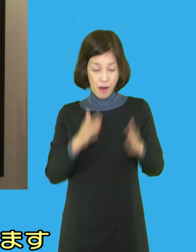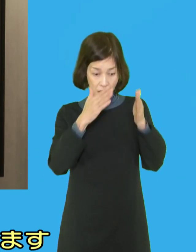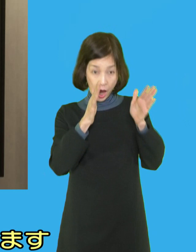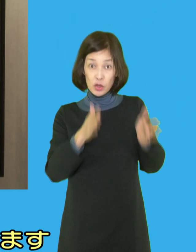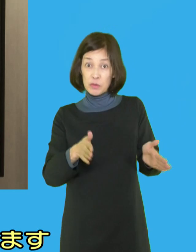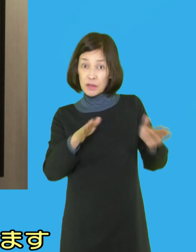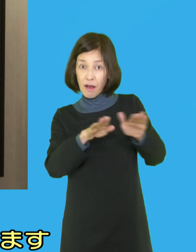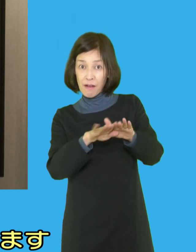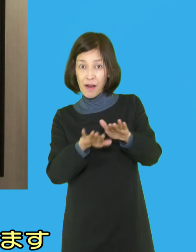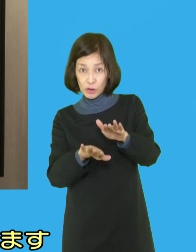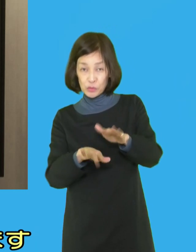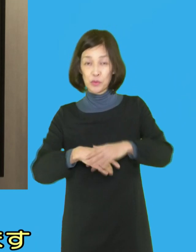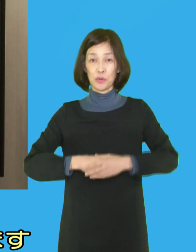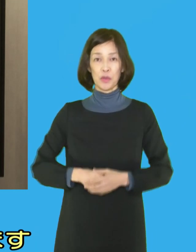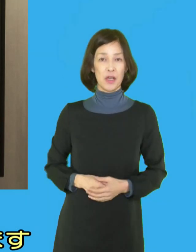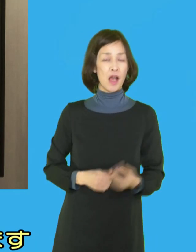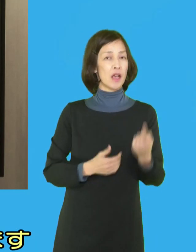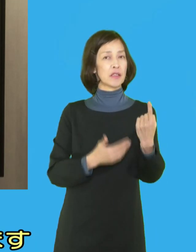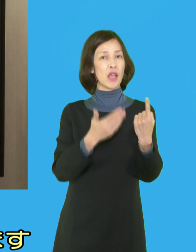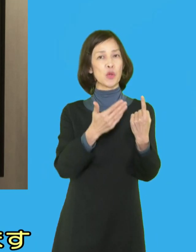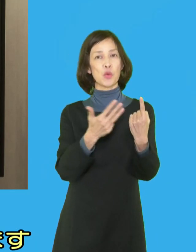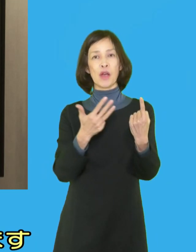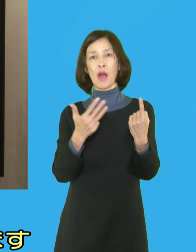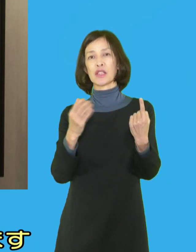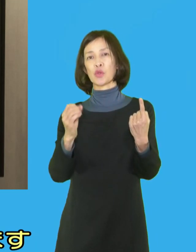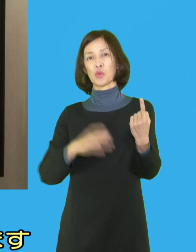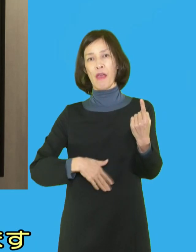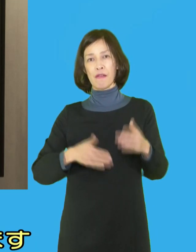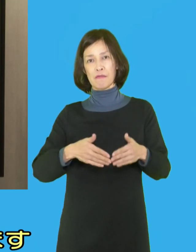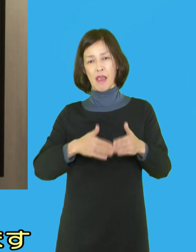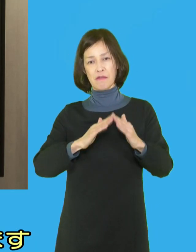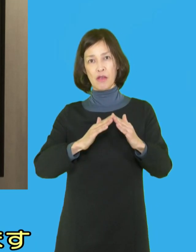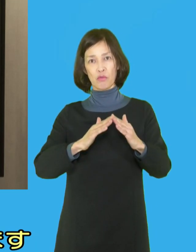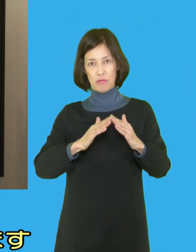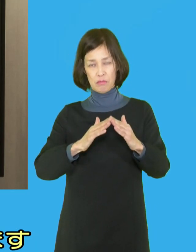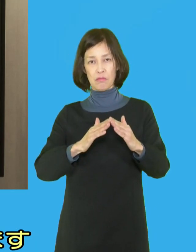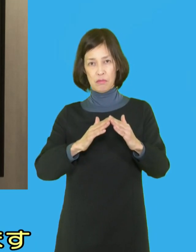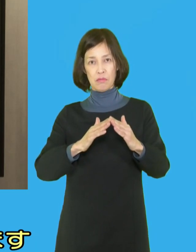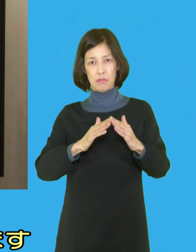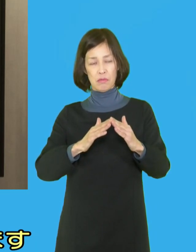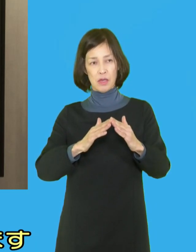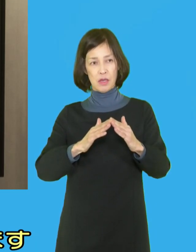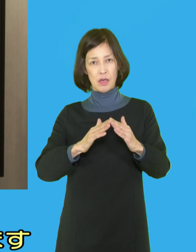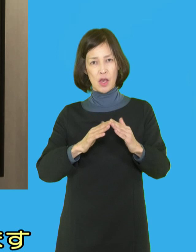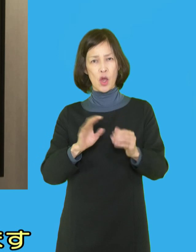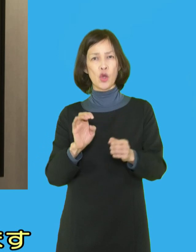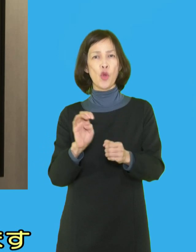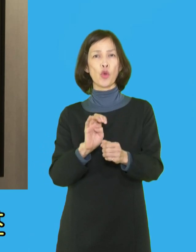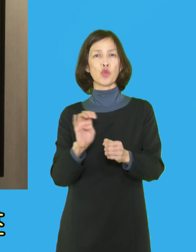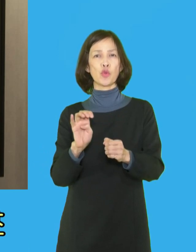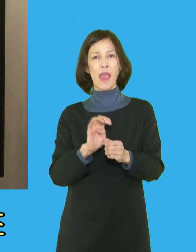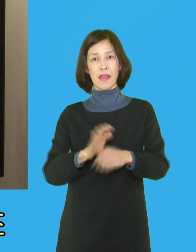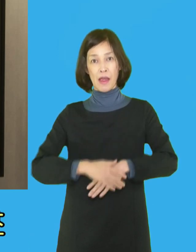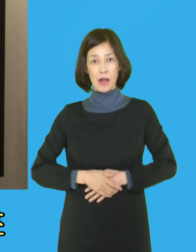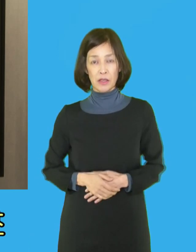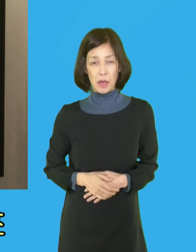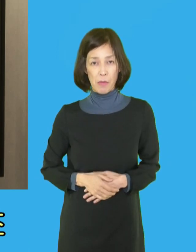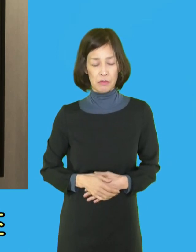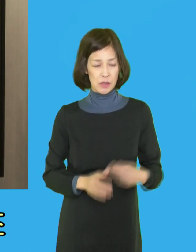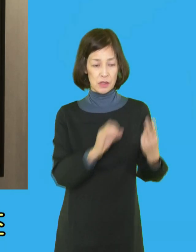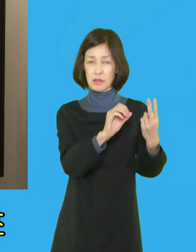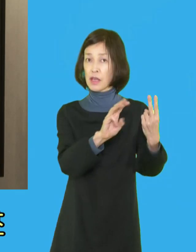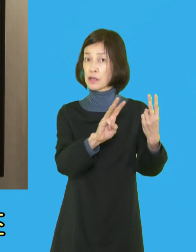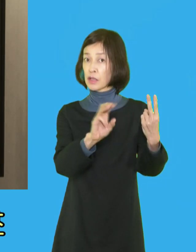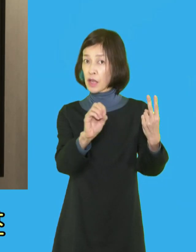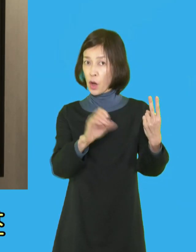物館があります。1980年の建設になりまして40年が経過をしております。まあ、2030年の時